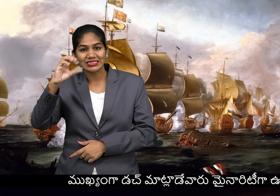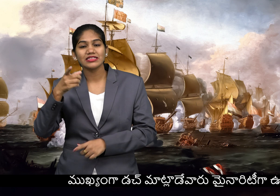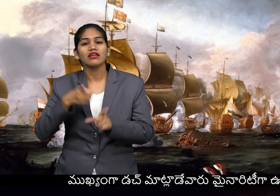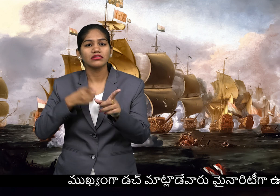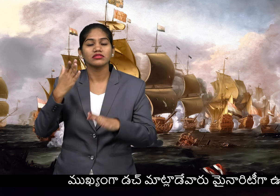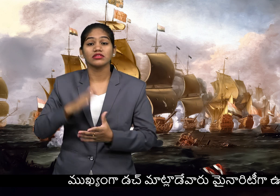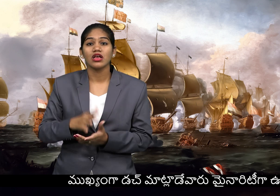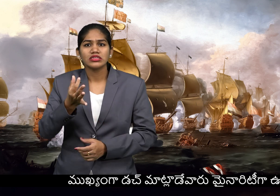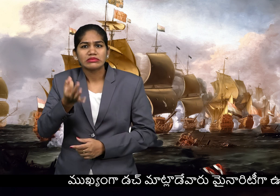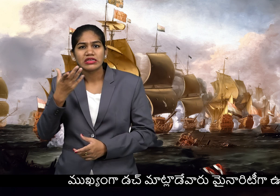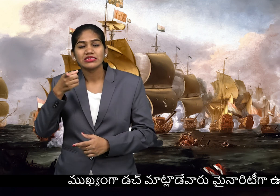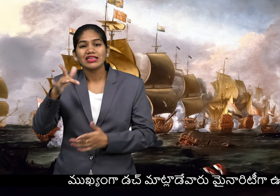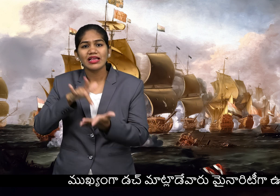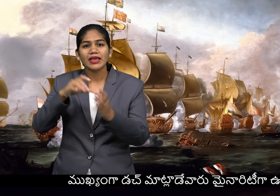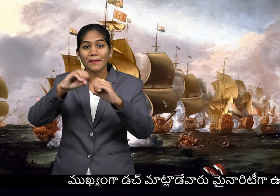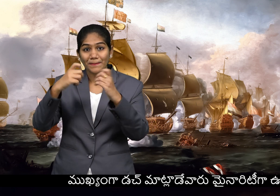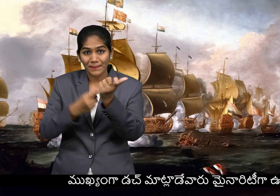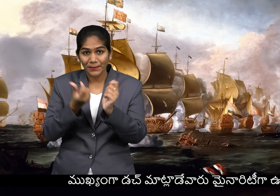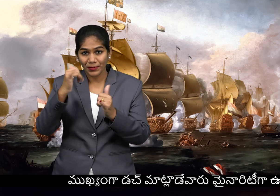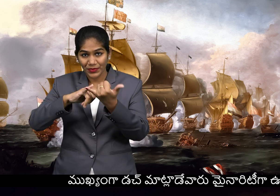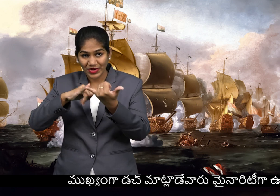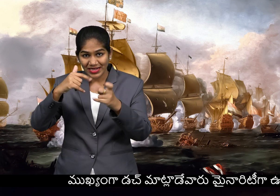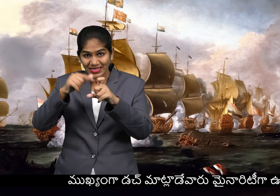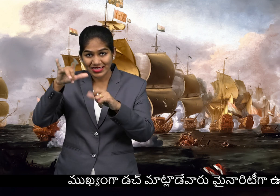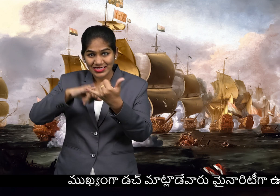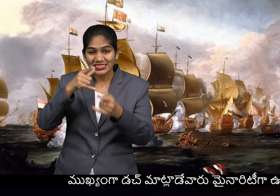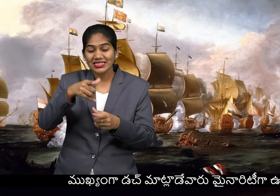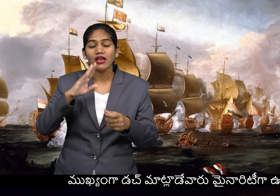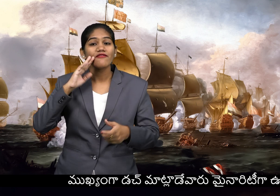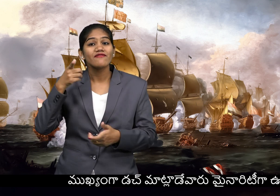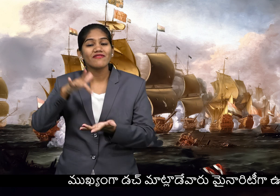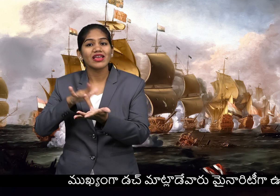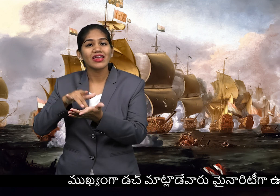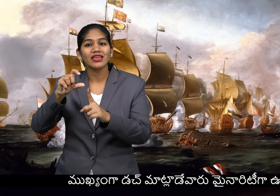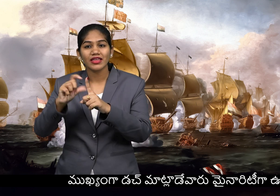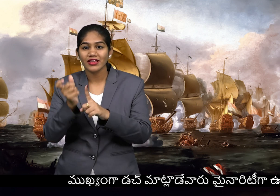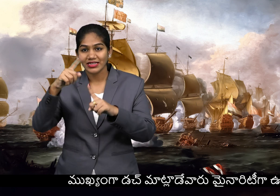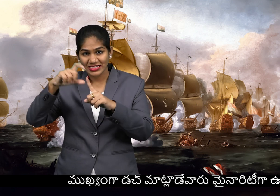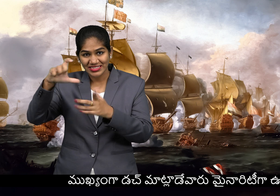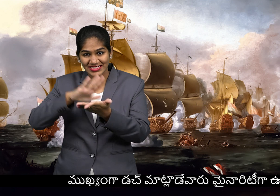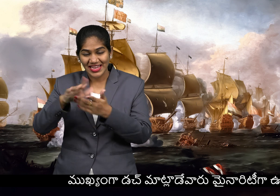ముఖ్యంగా డచ్ మాట్లాడేవారు మైనారిటీగా ఉన్న బ్రసెల్స్లో